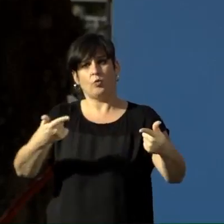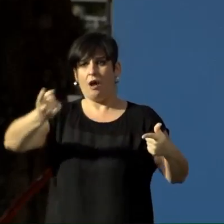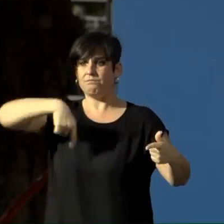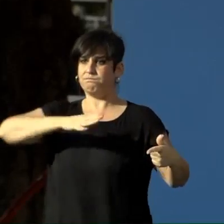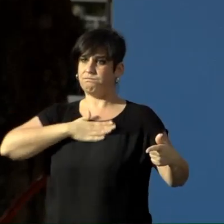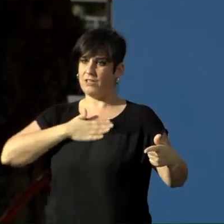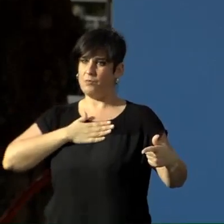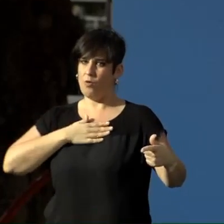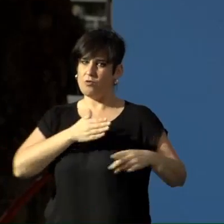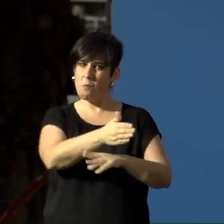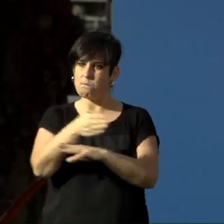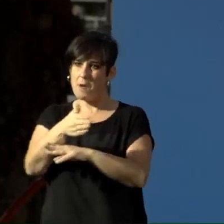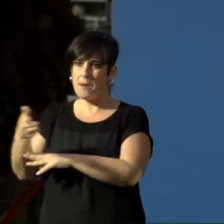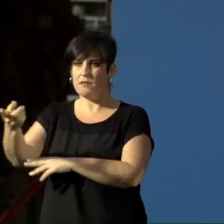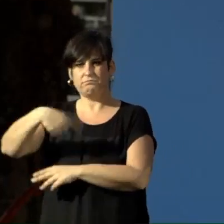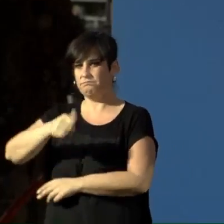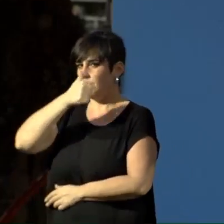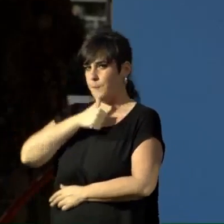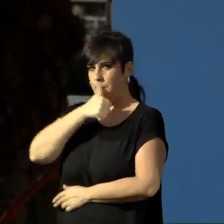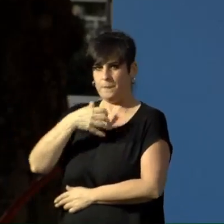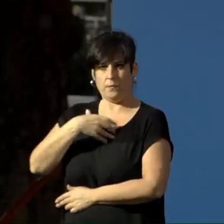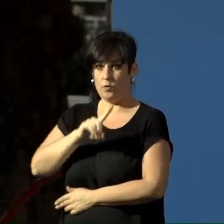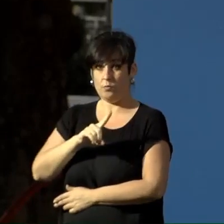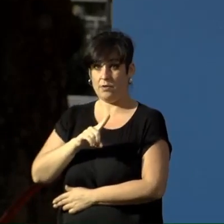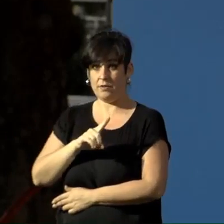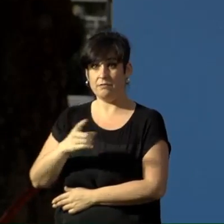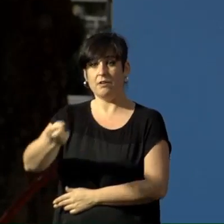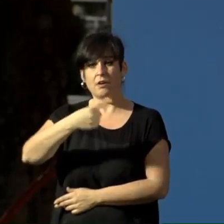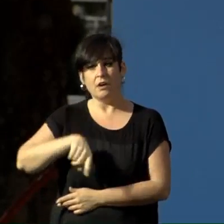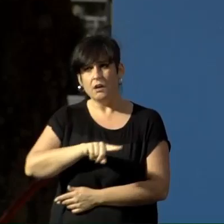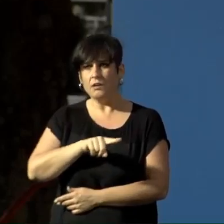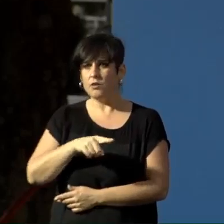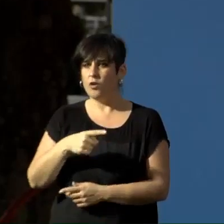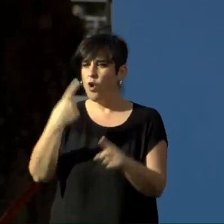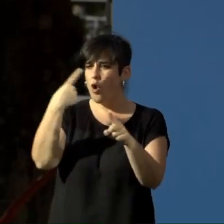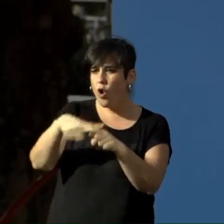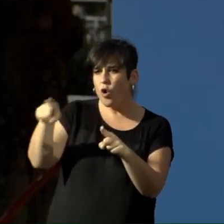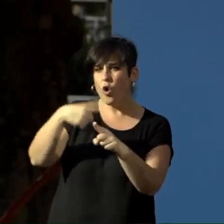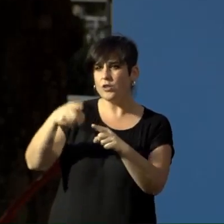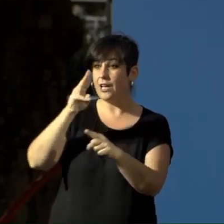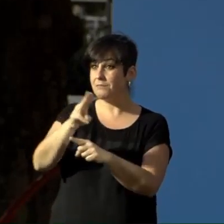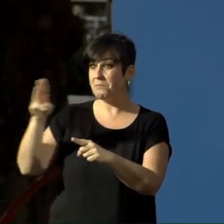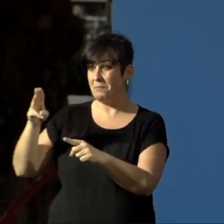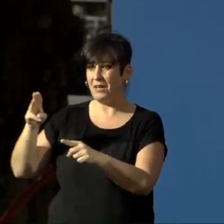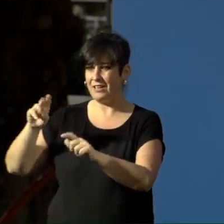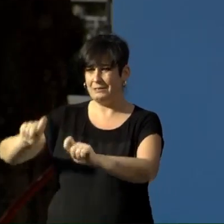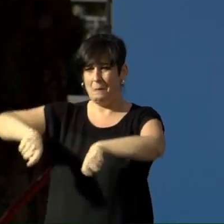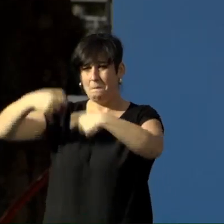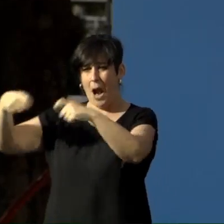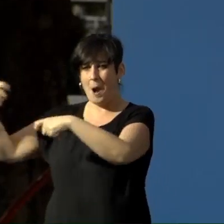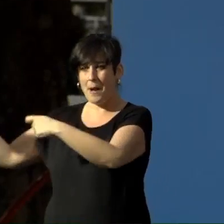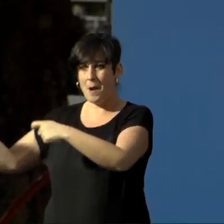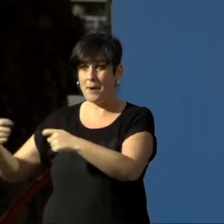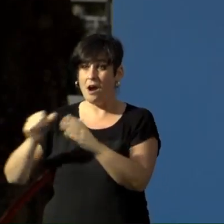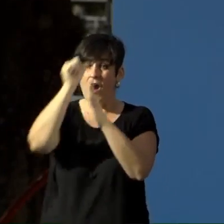e inmaterial. Fai falta un día inteiro para enumerar as defeitas do desgoberno do señor Feijóo